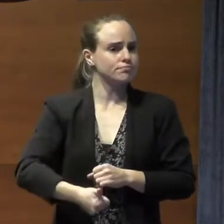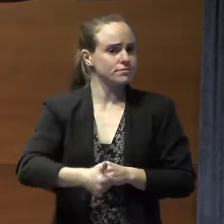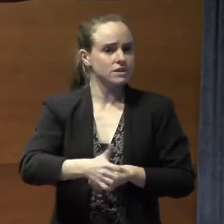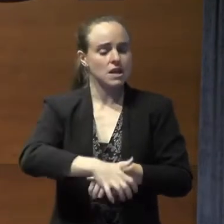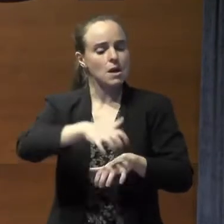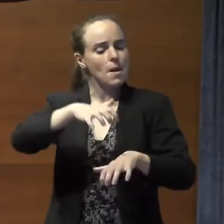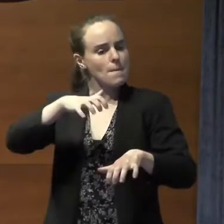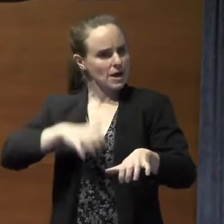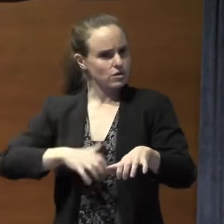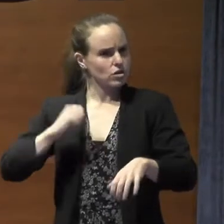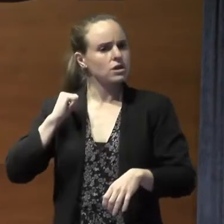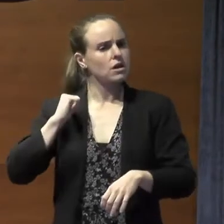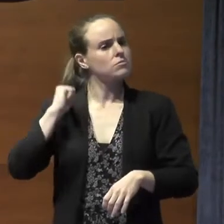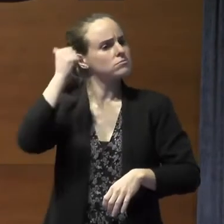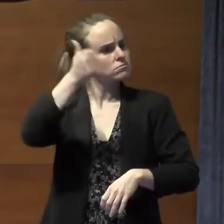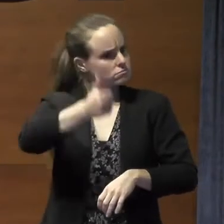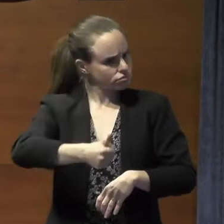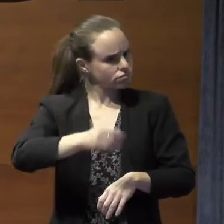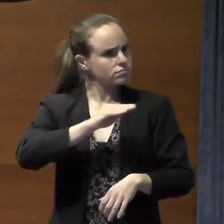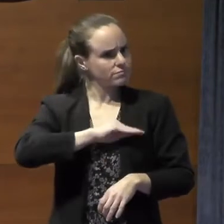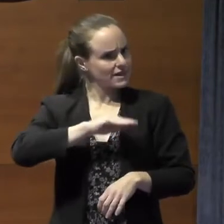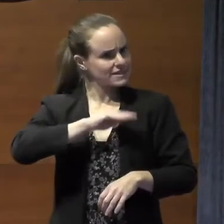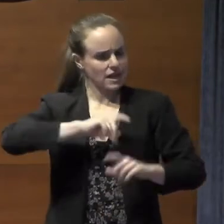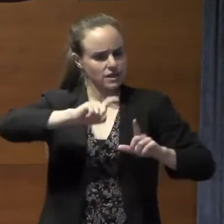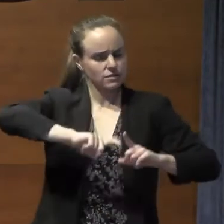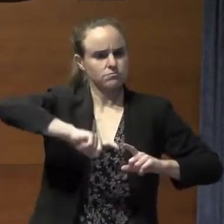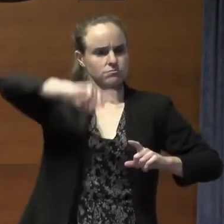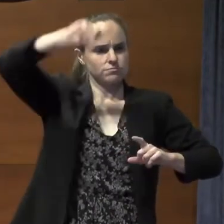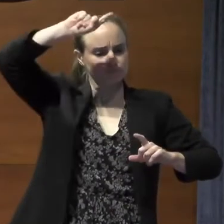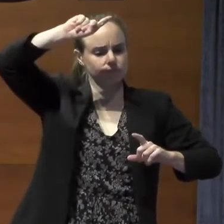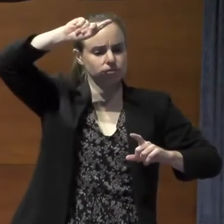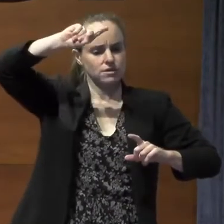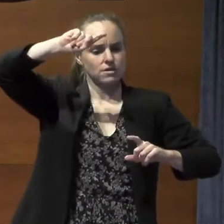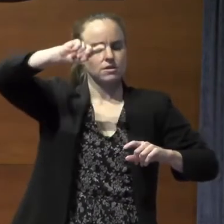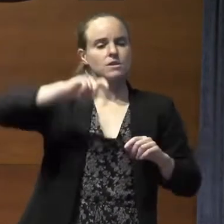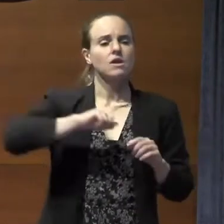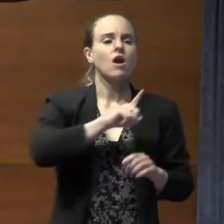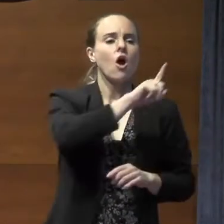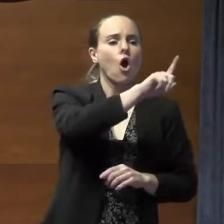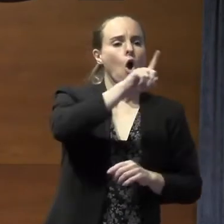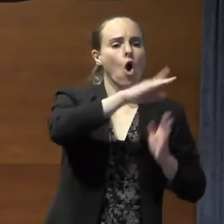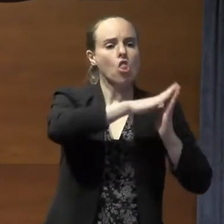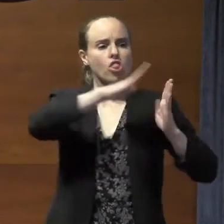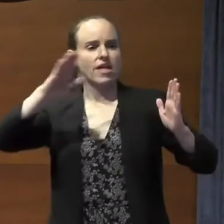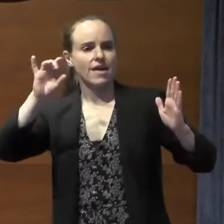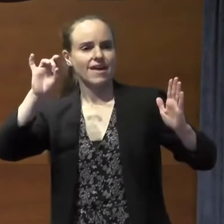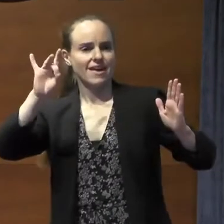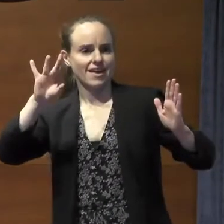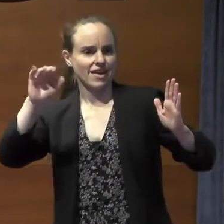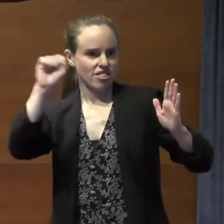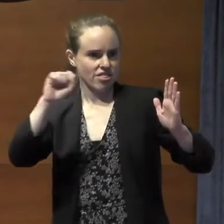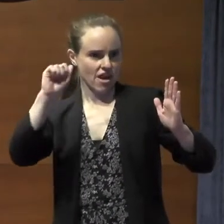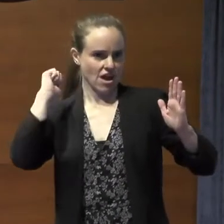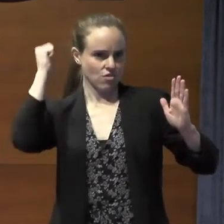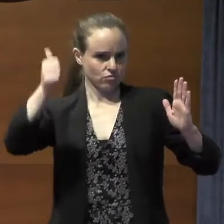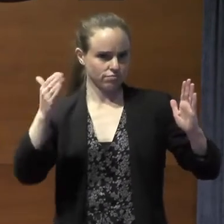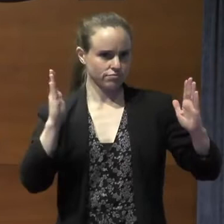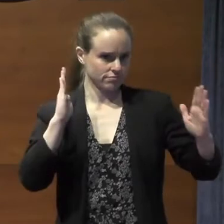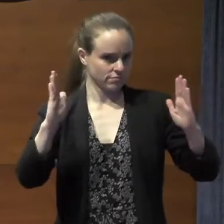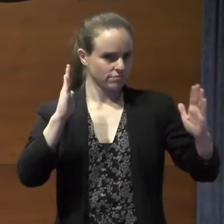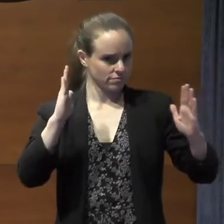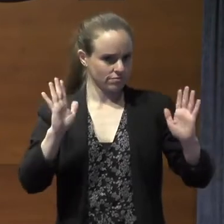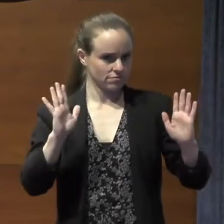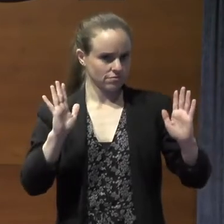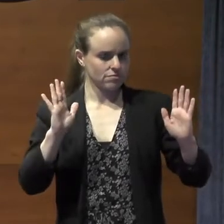en general muy experimentadas. El pico en el gráfico está en una experiencia de entre 11 a 15 años,